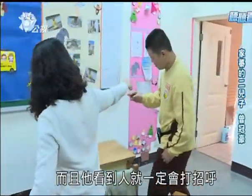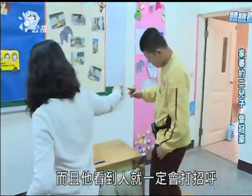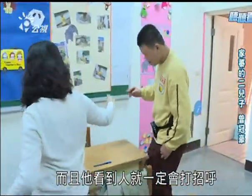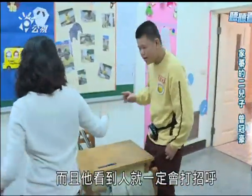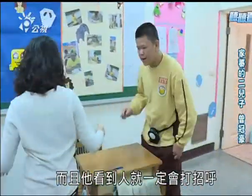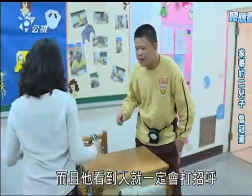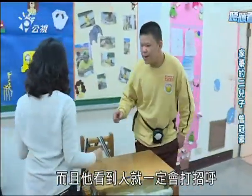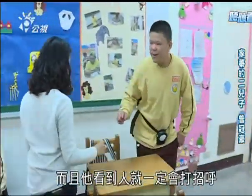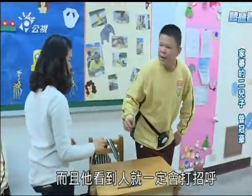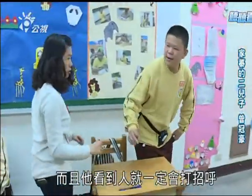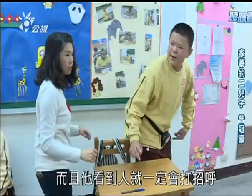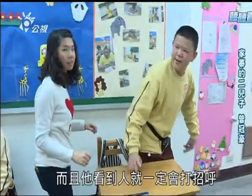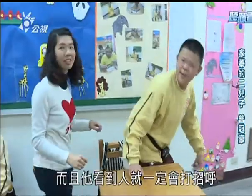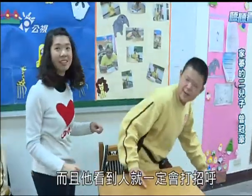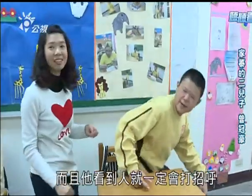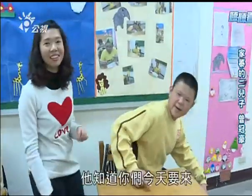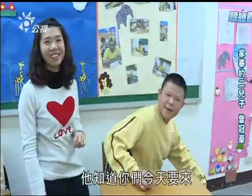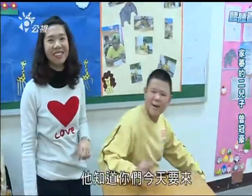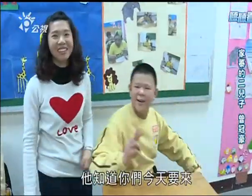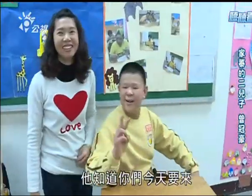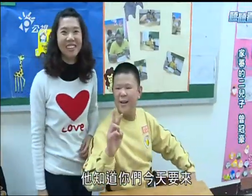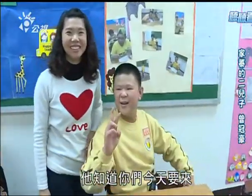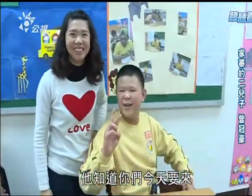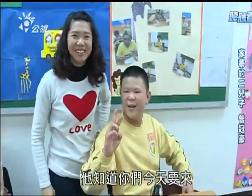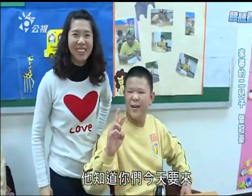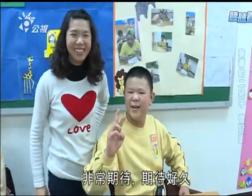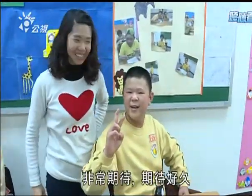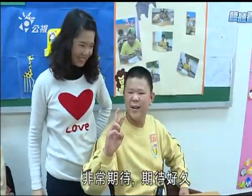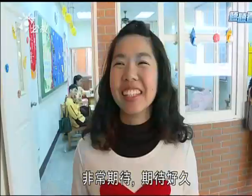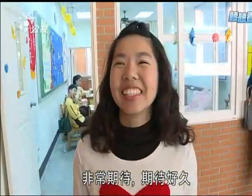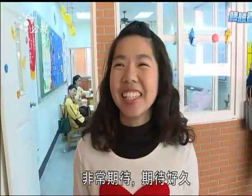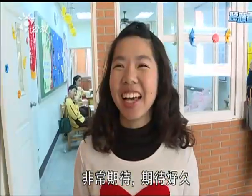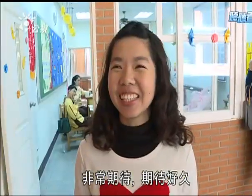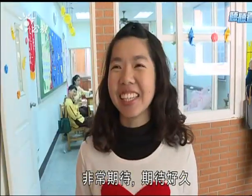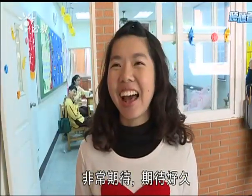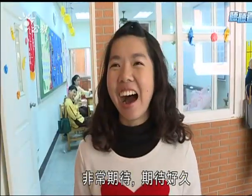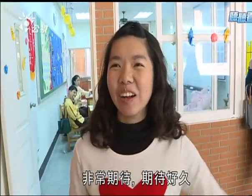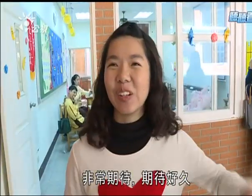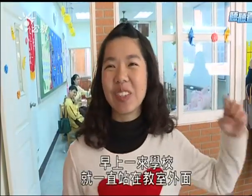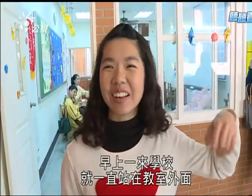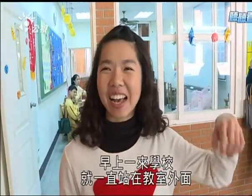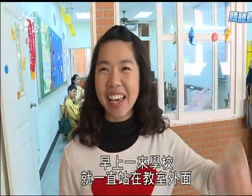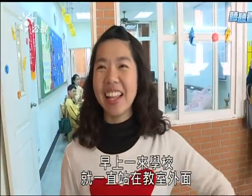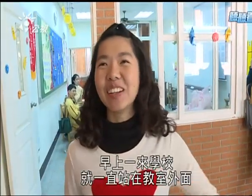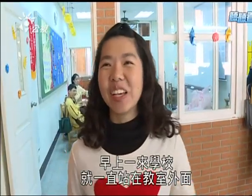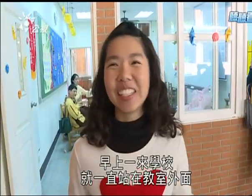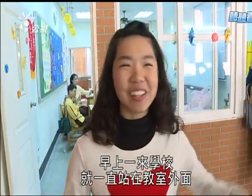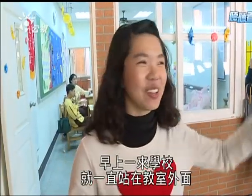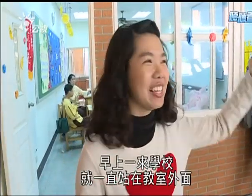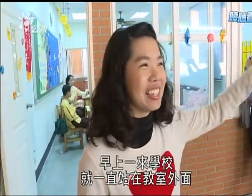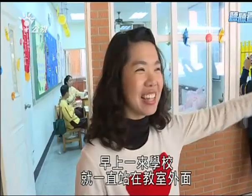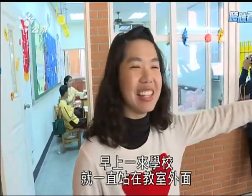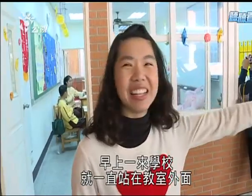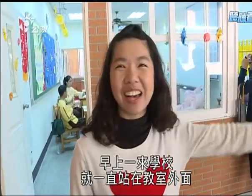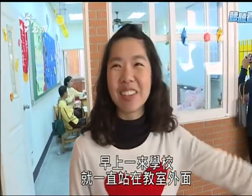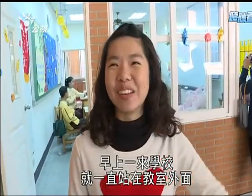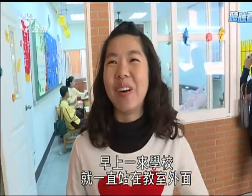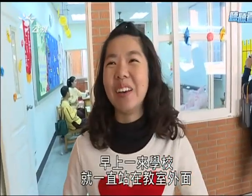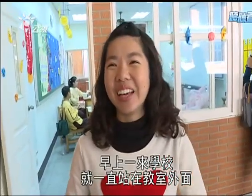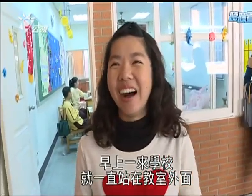到人就一定会打招呼，他知道你们今天要来，非常期待，期待好久，早上一来学校就一直站在教室外面，然后